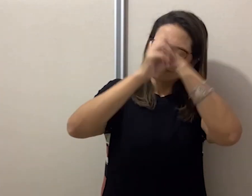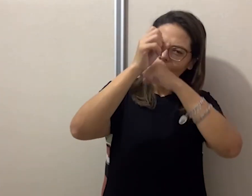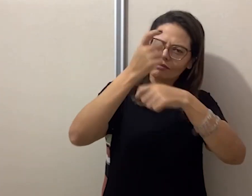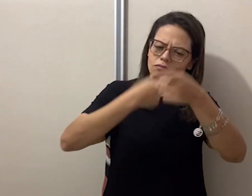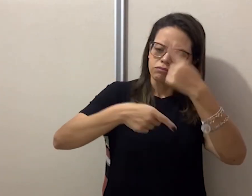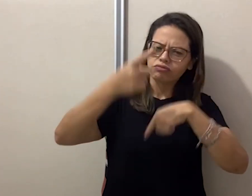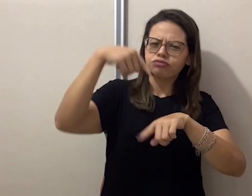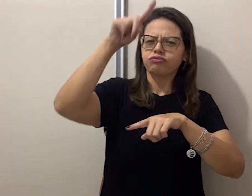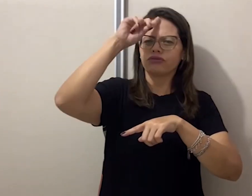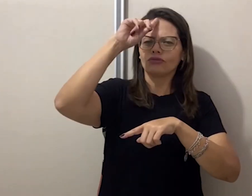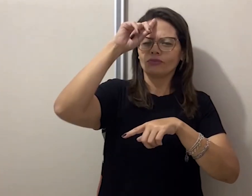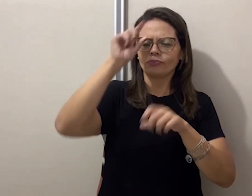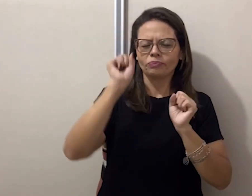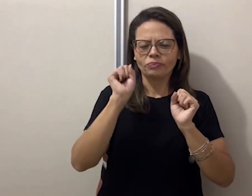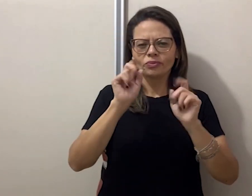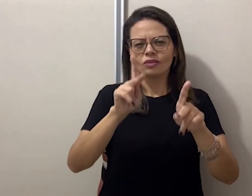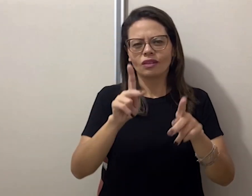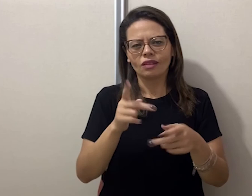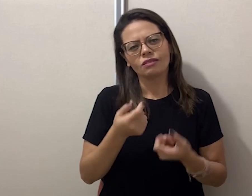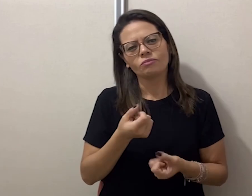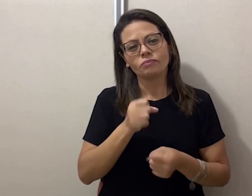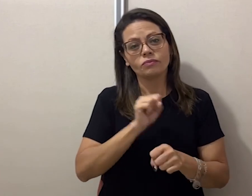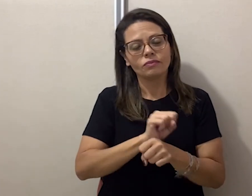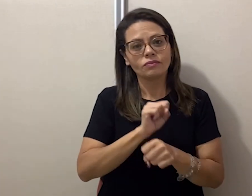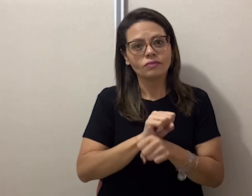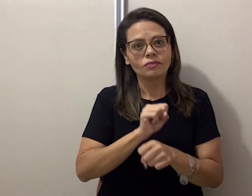Nós estamos aqui para ajudar você a aprender cada